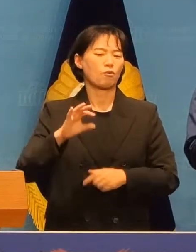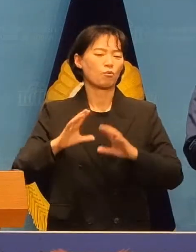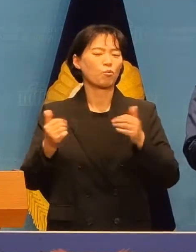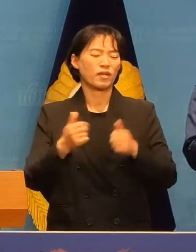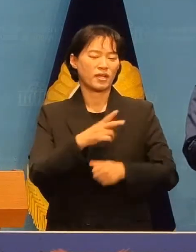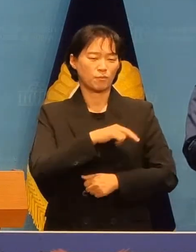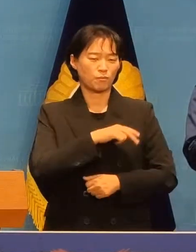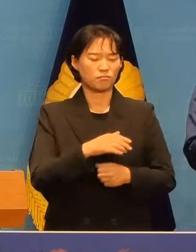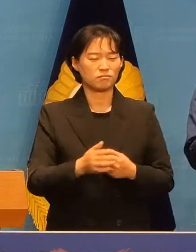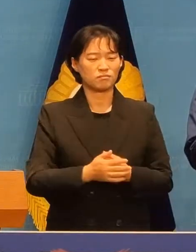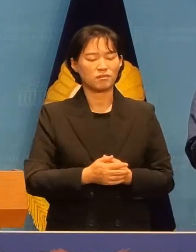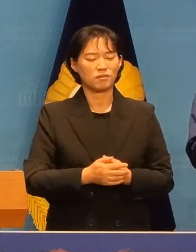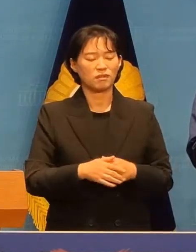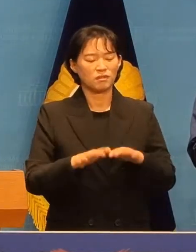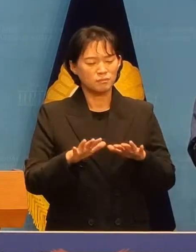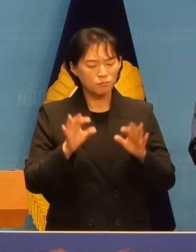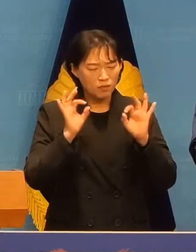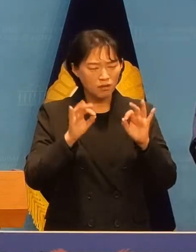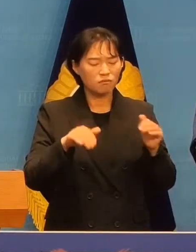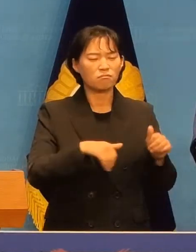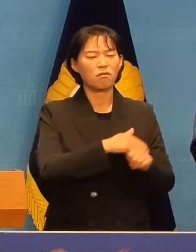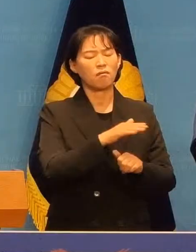상황이 생각보다 심각합니다.